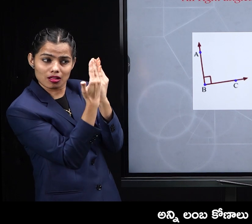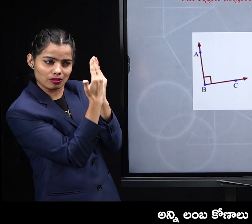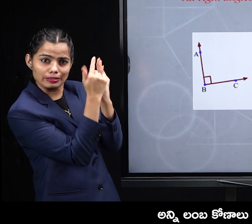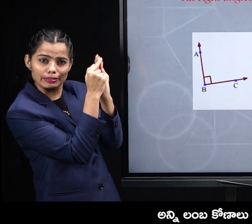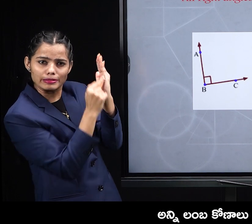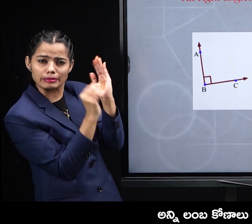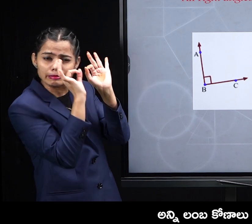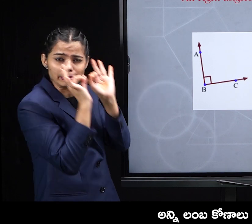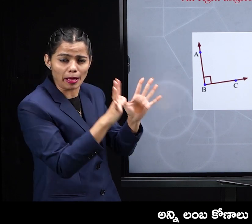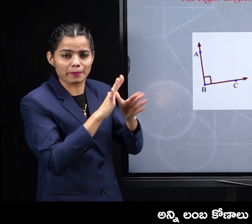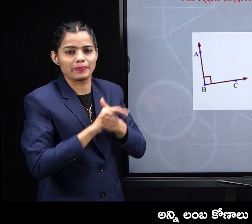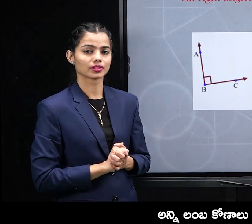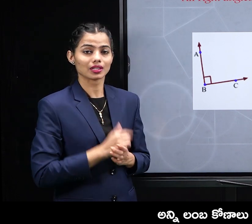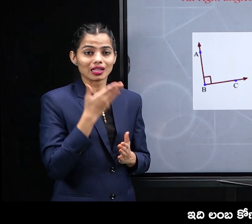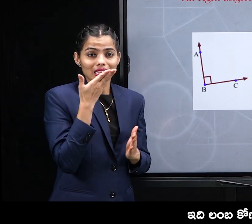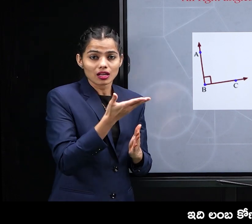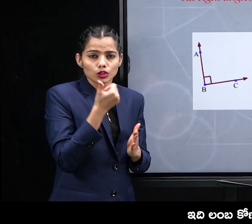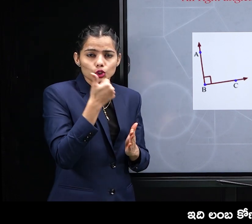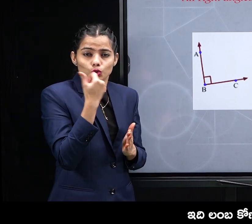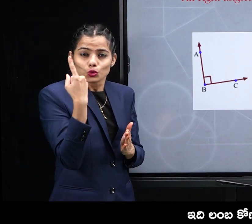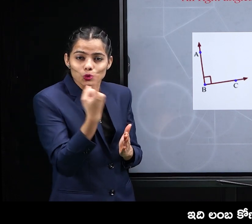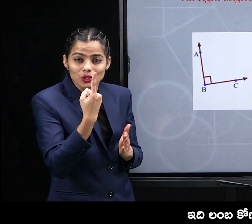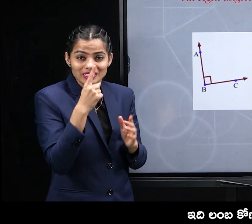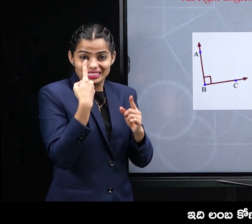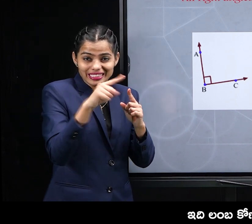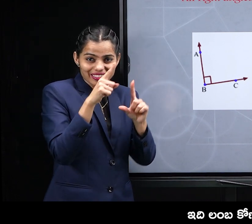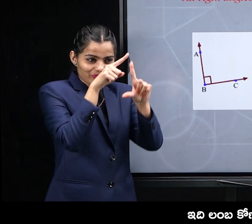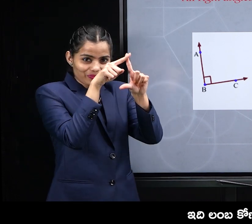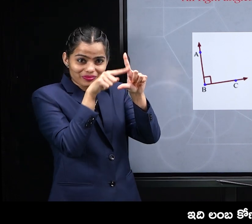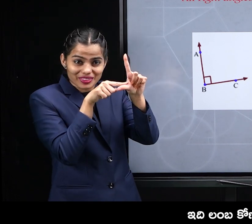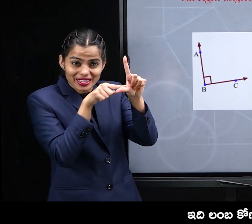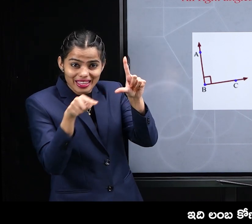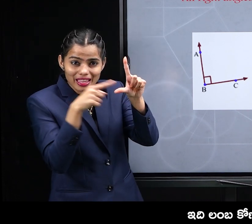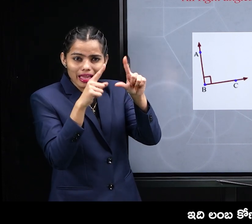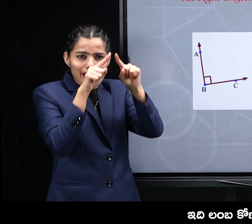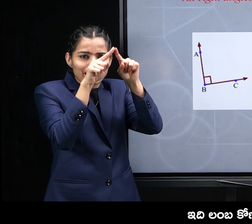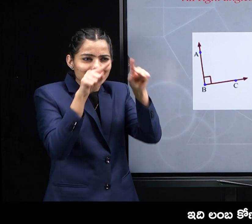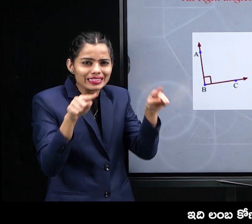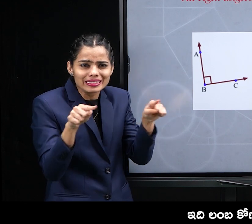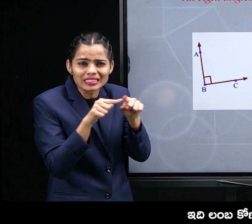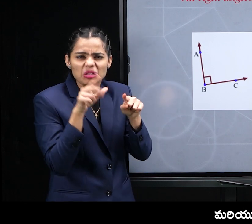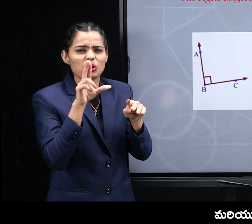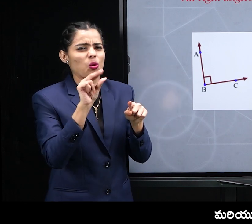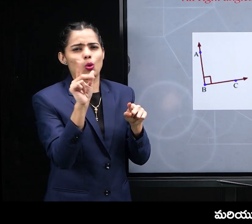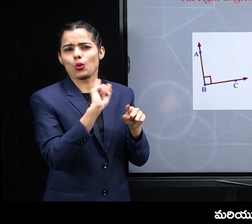சமானங்க உண்டாயி. இதி லம்பகோண திரிபுஜாலக்கு மாத்ரமே மன்சிதி. மரியு